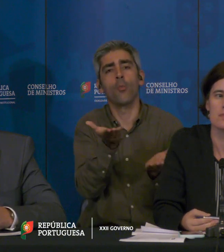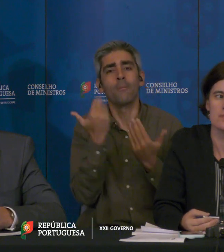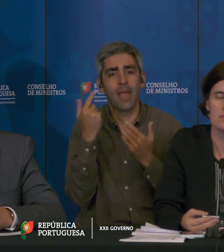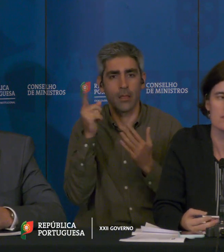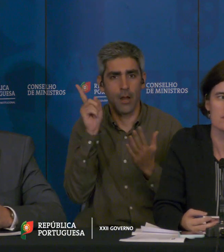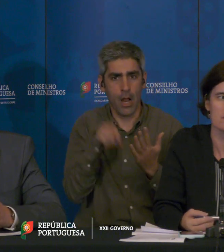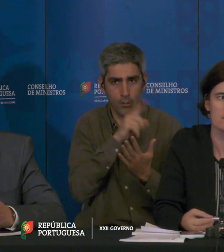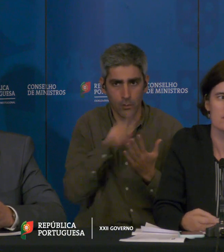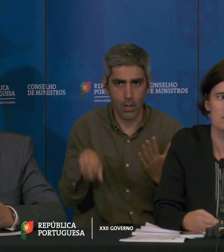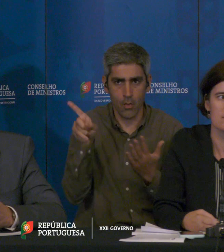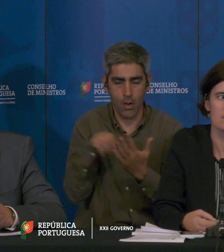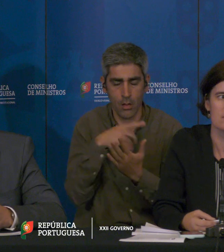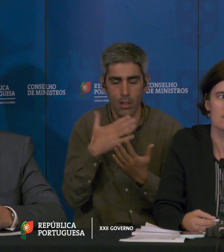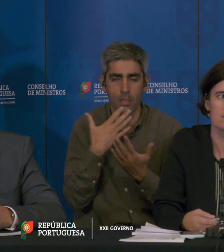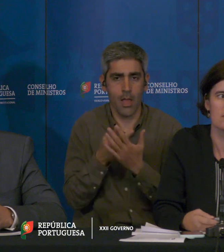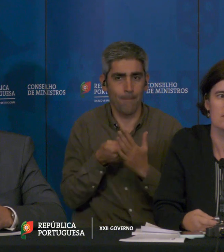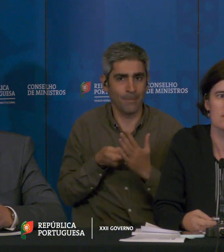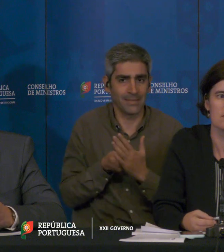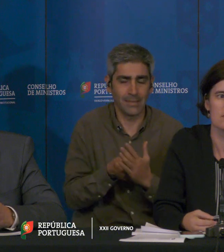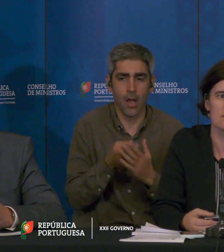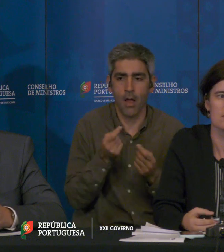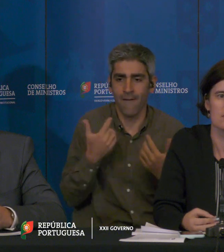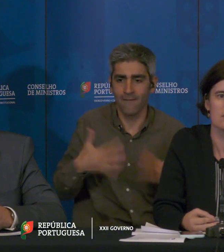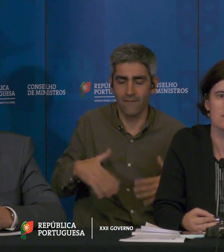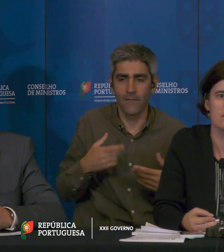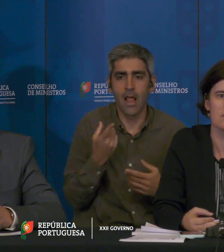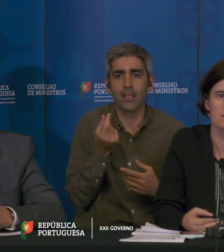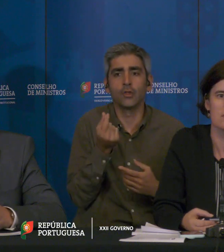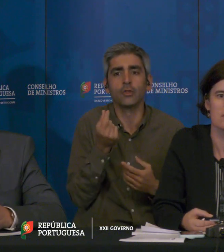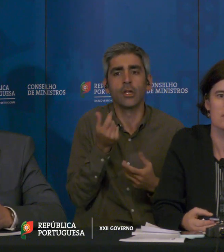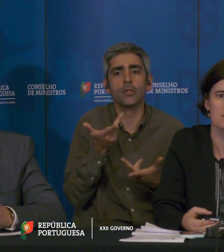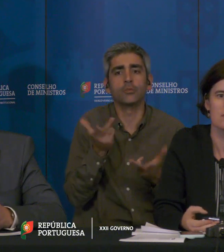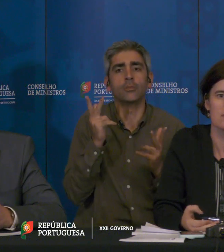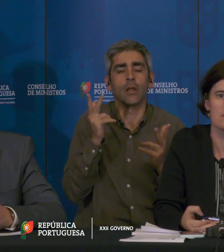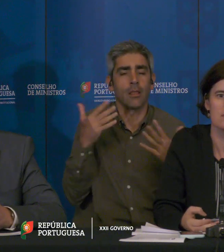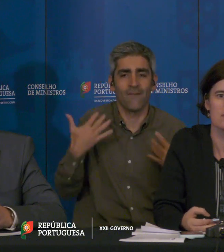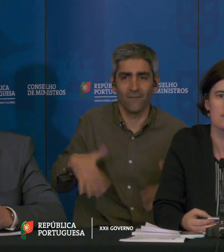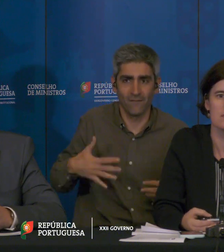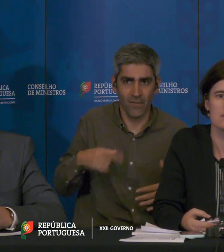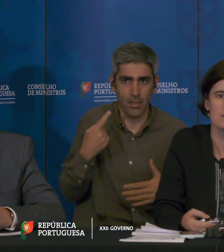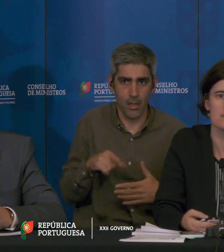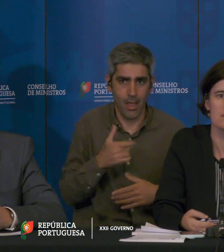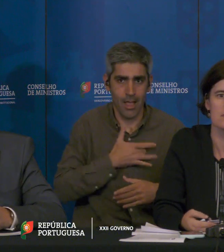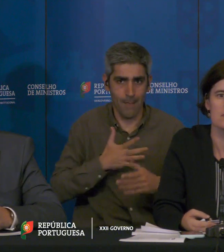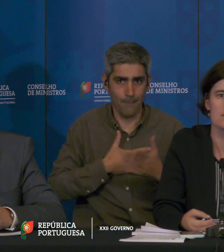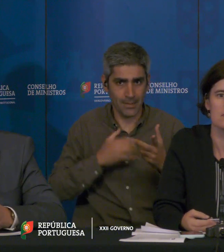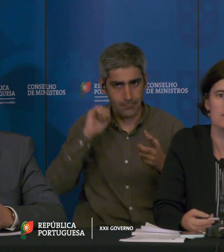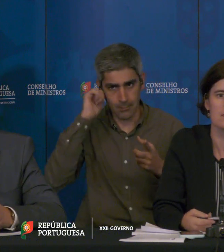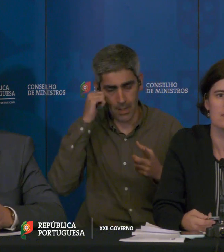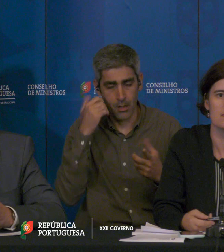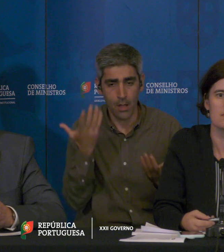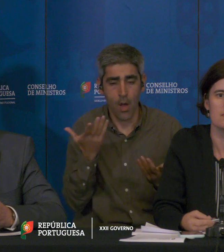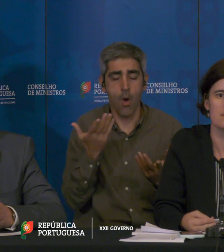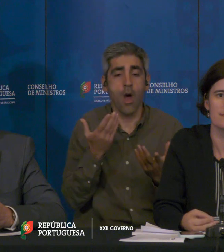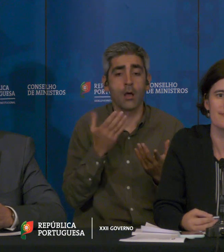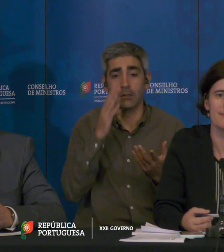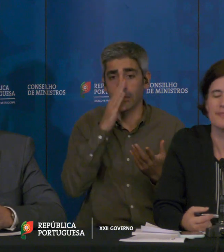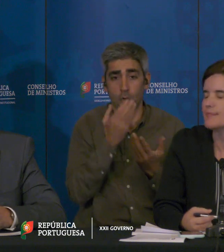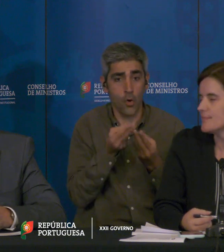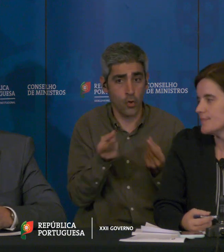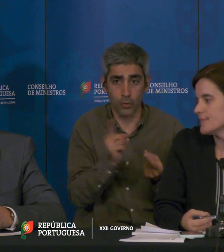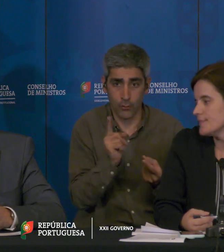a uma grande pressão sobre a tesouraria da empresa. Sem resolver esta situação de impasse